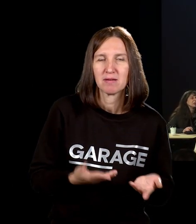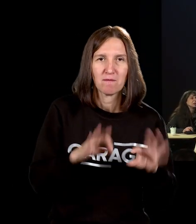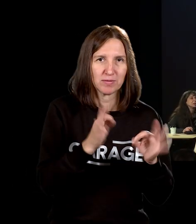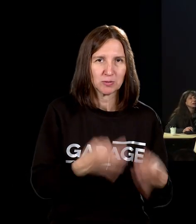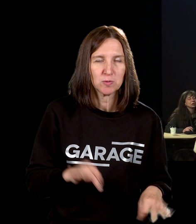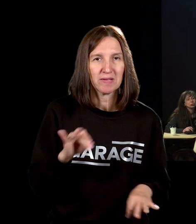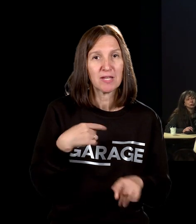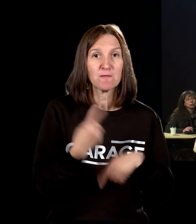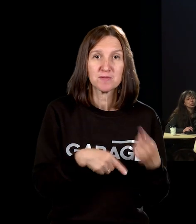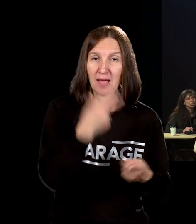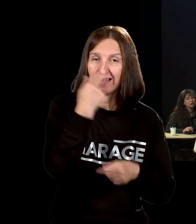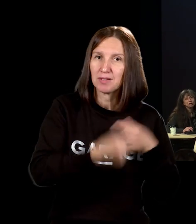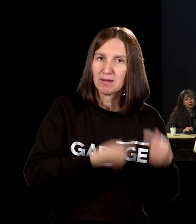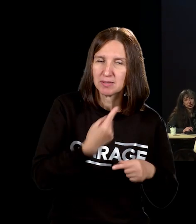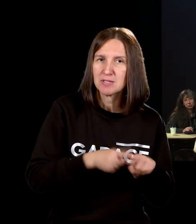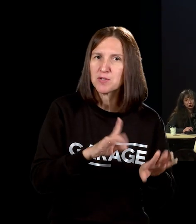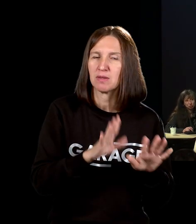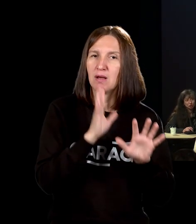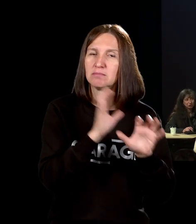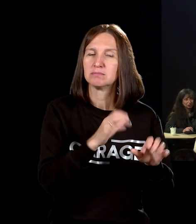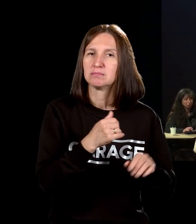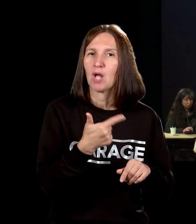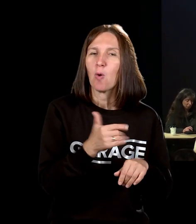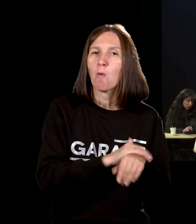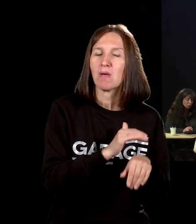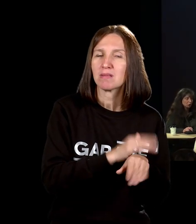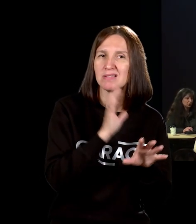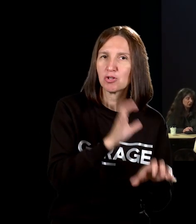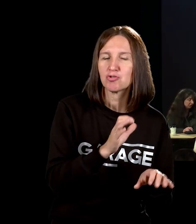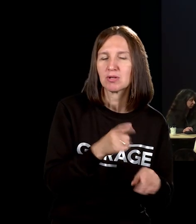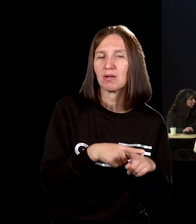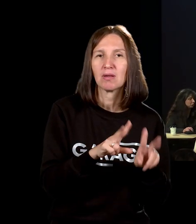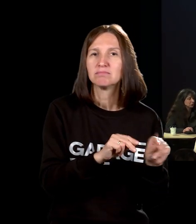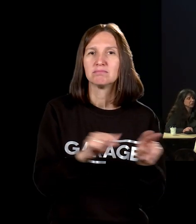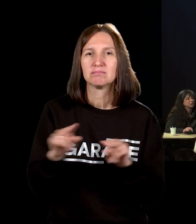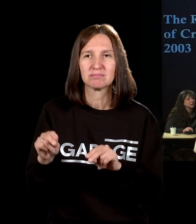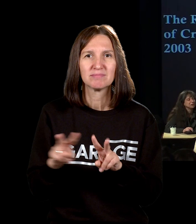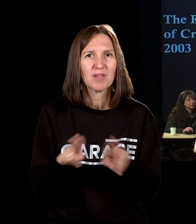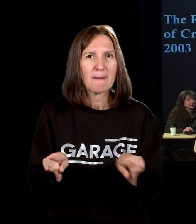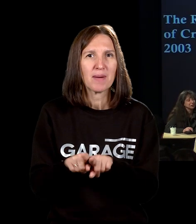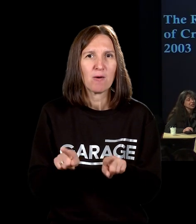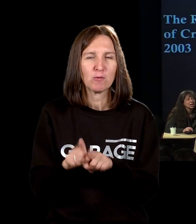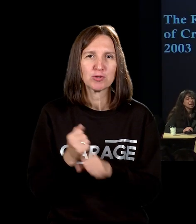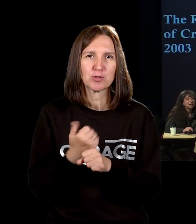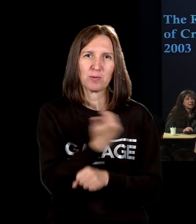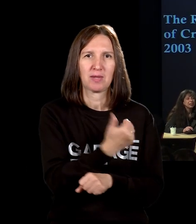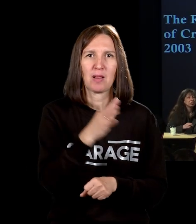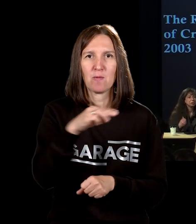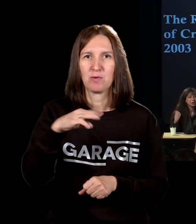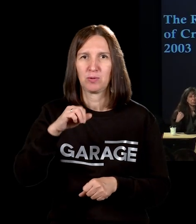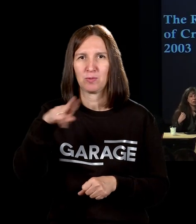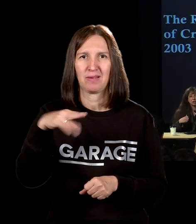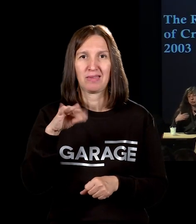И всегда ли традиция – это что-то гуманистическое и безоблачное? Да? Это очень похоже на то, что, наверное, делает Дикс.